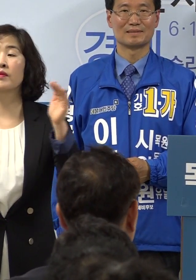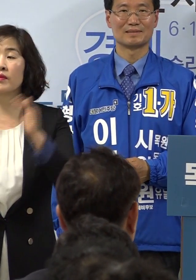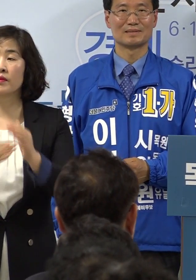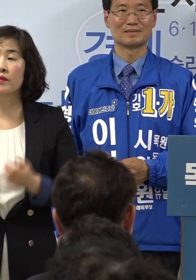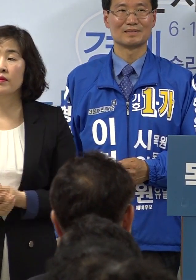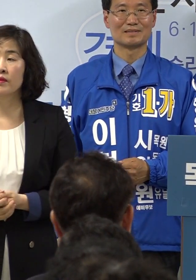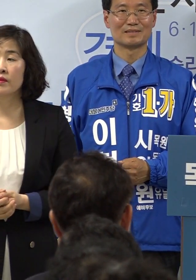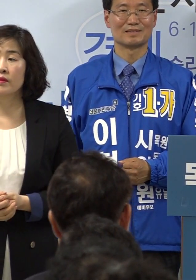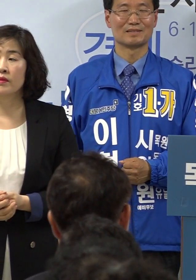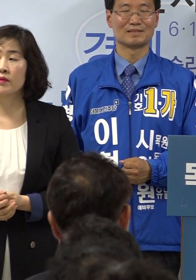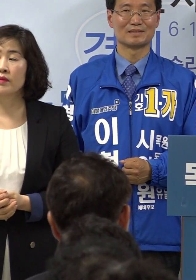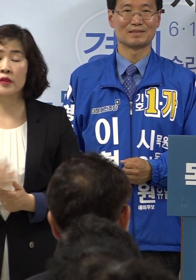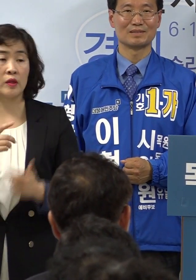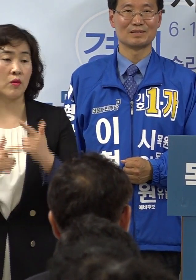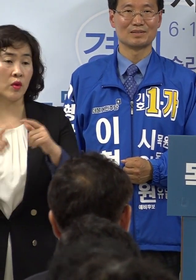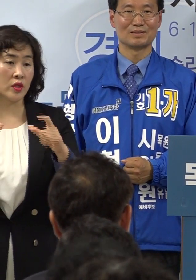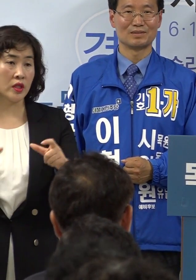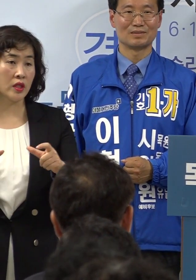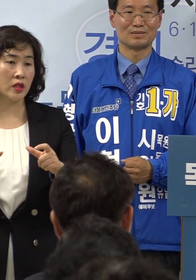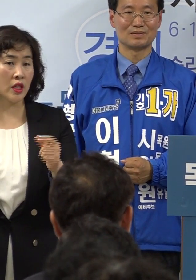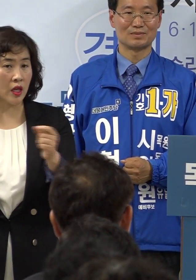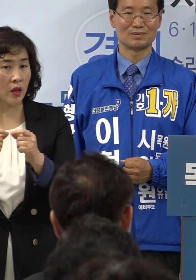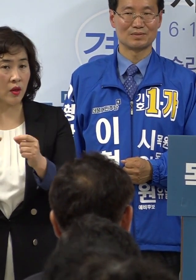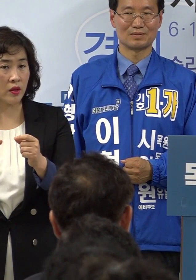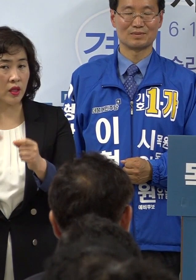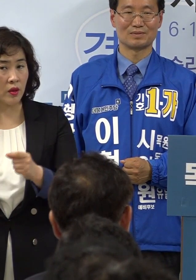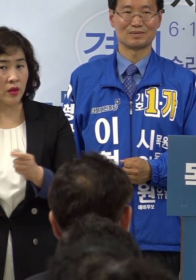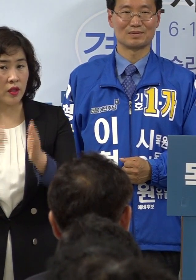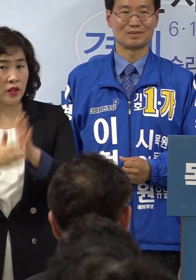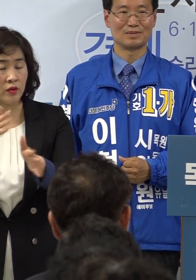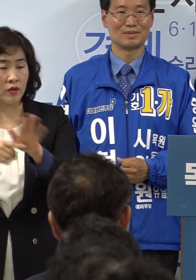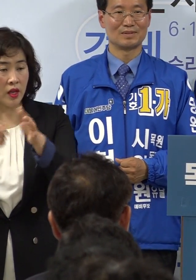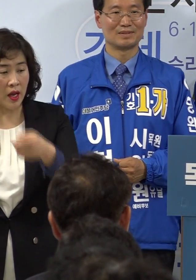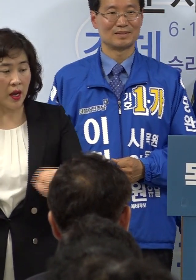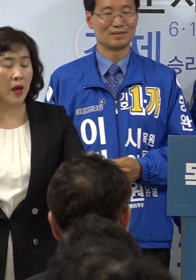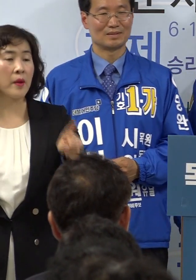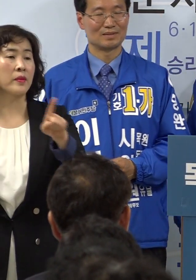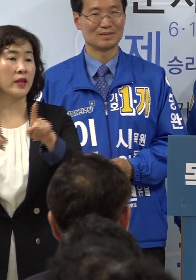약속드렸습니다. 목포가 인근 7개 시군과 나란히